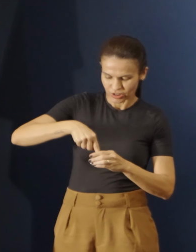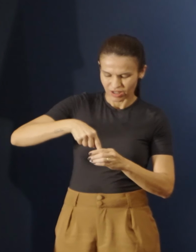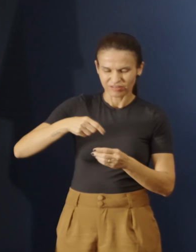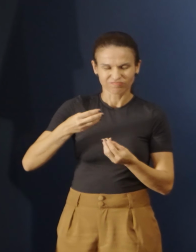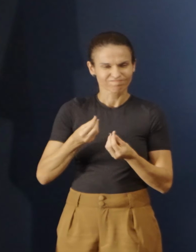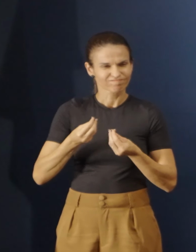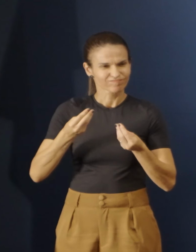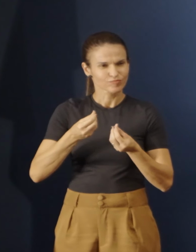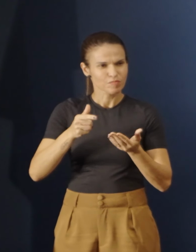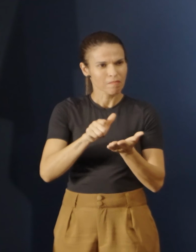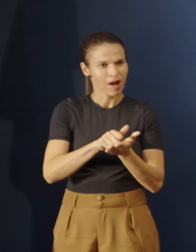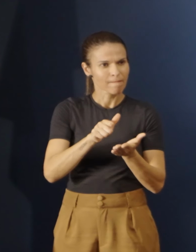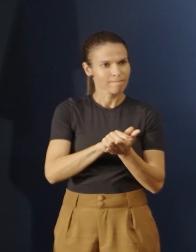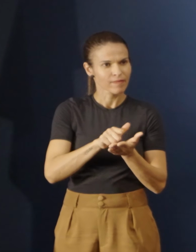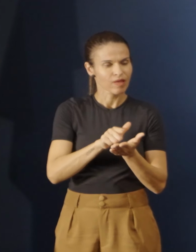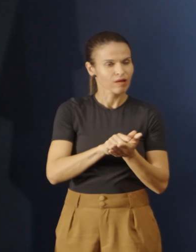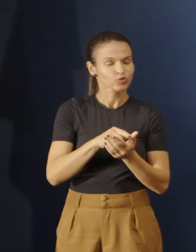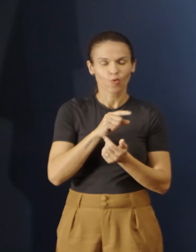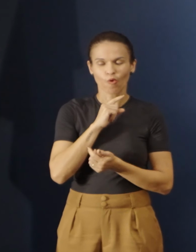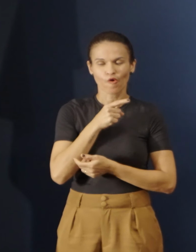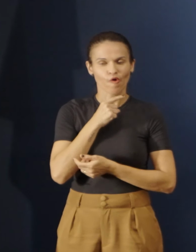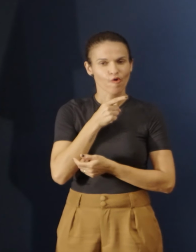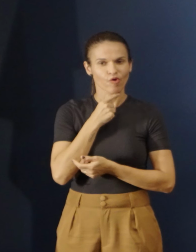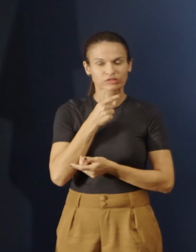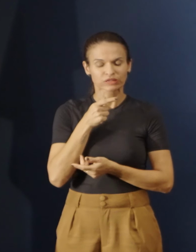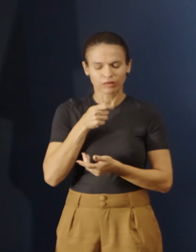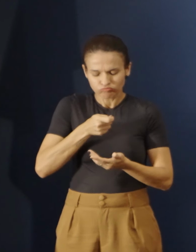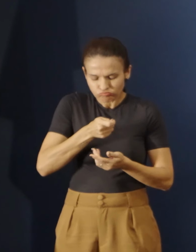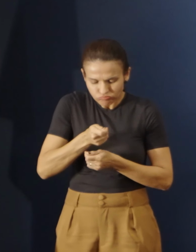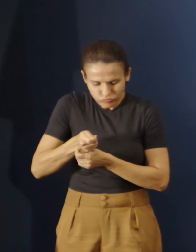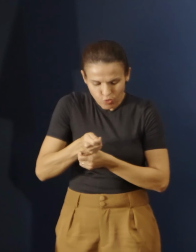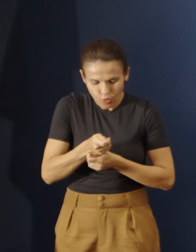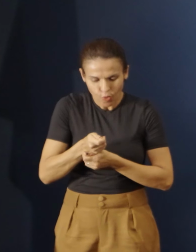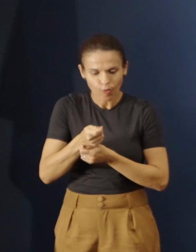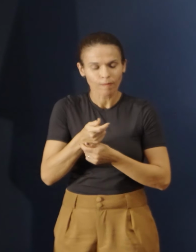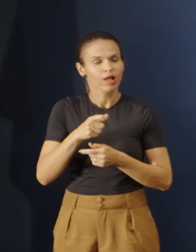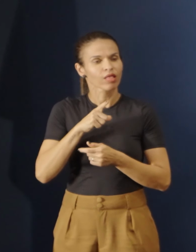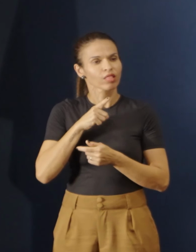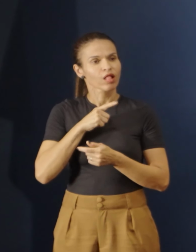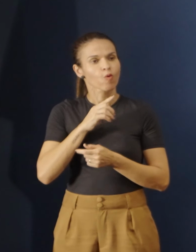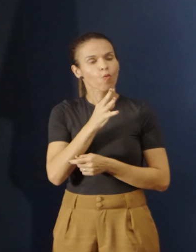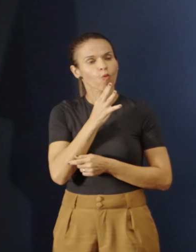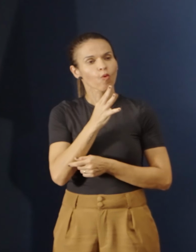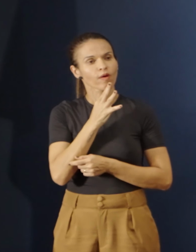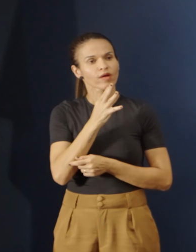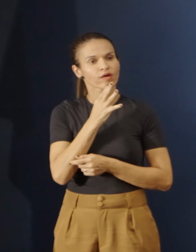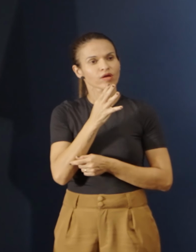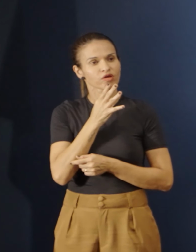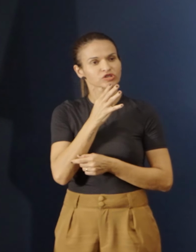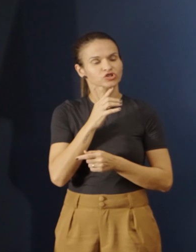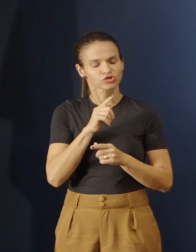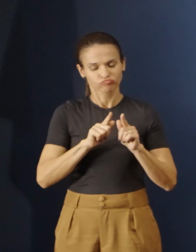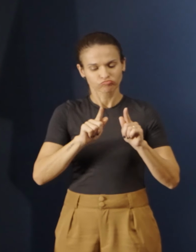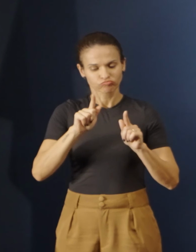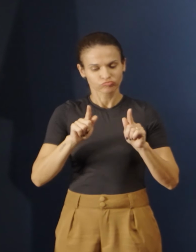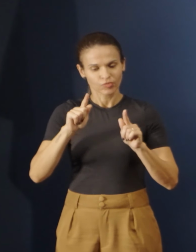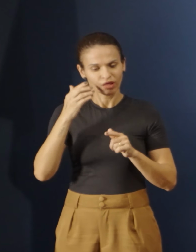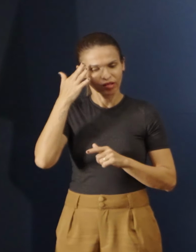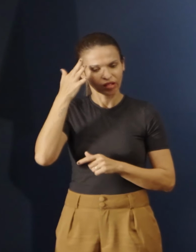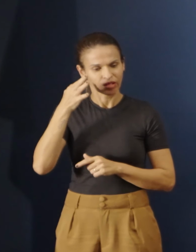oxida o papel. Então, às vezes, você não consegue, tem que ter lupa. Você, às vezes, tem que ter um certo conhecimento de grafologia, para você